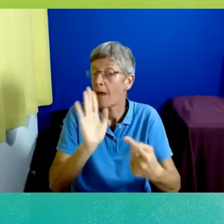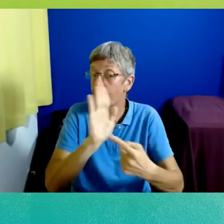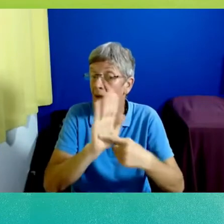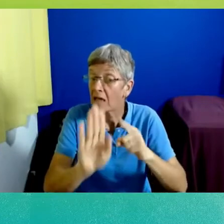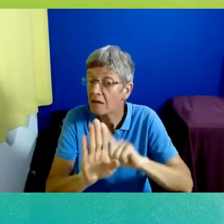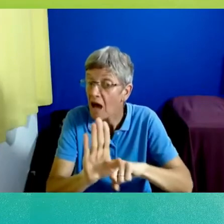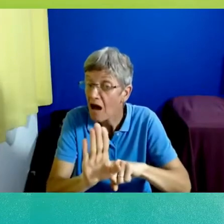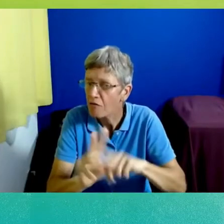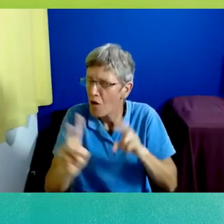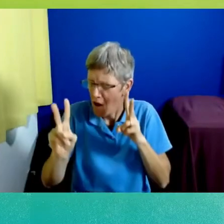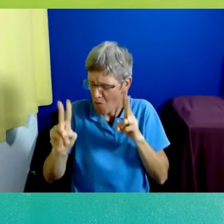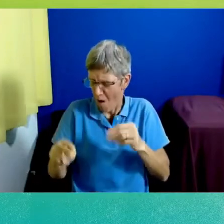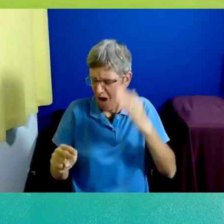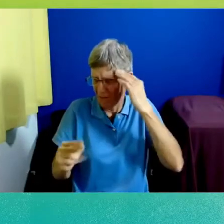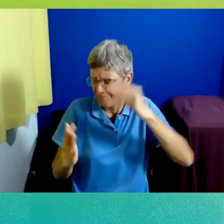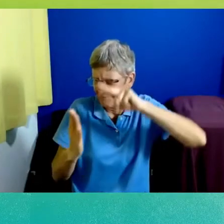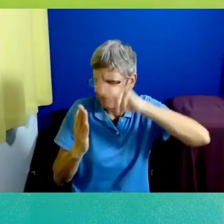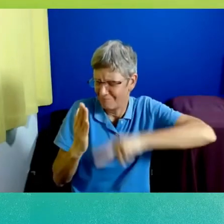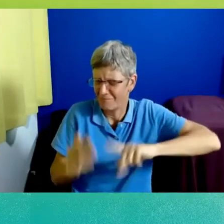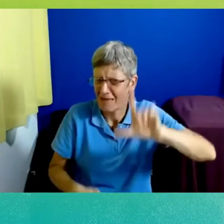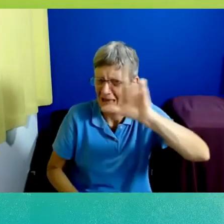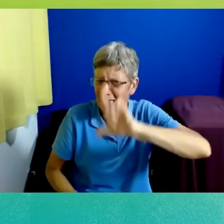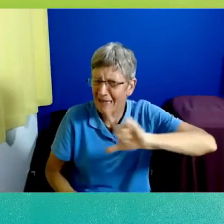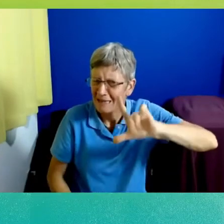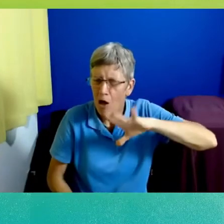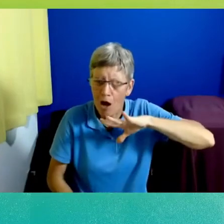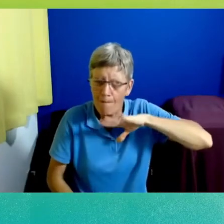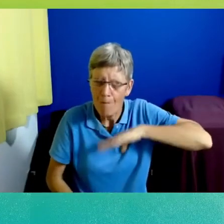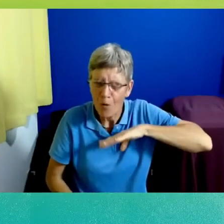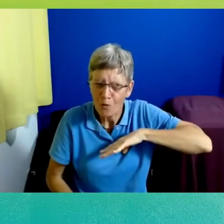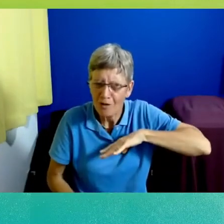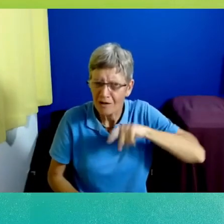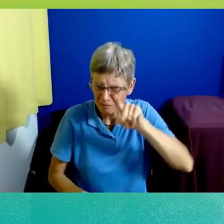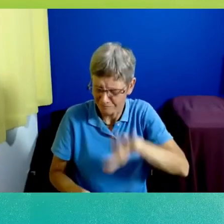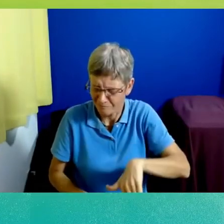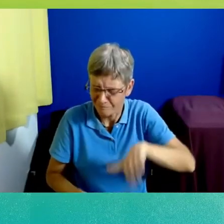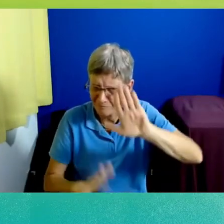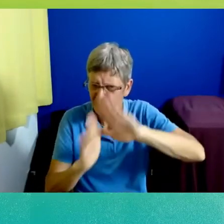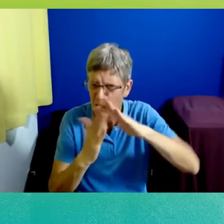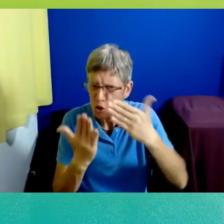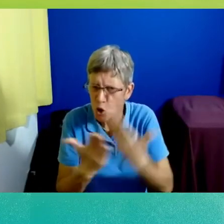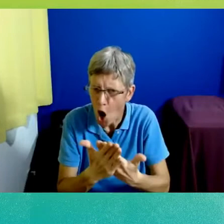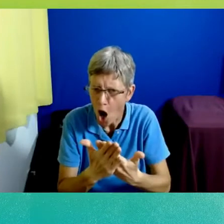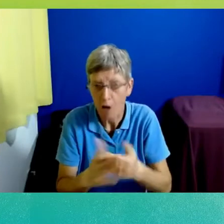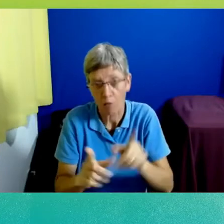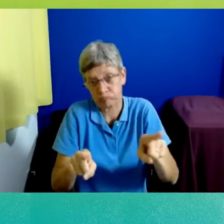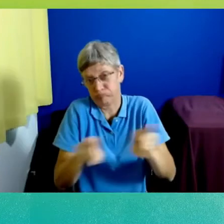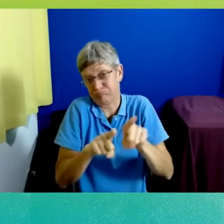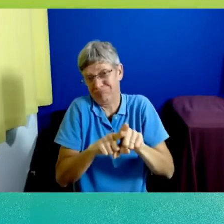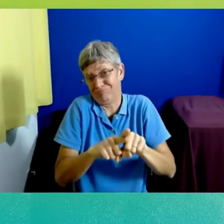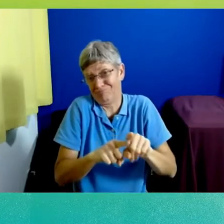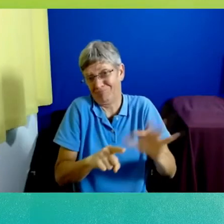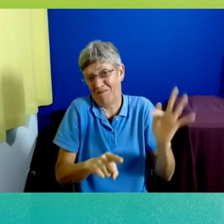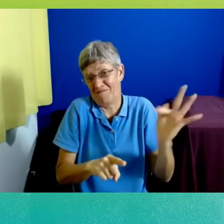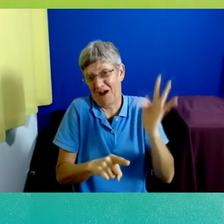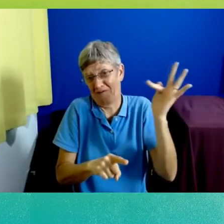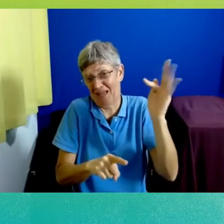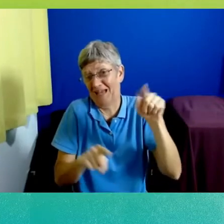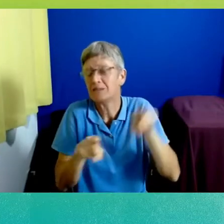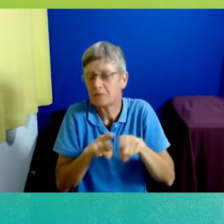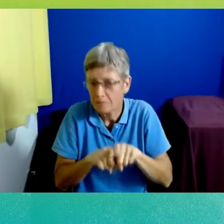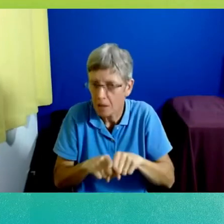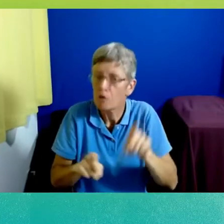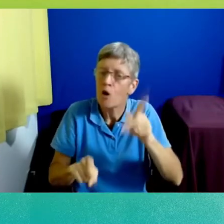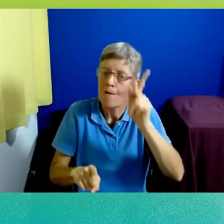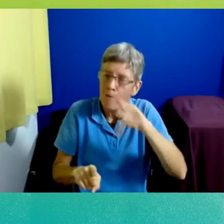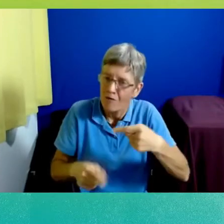que ela vai sentir? Tá? Isso é muito importante. Tá? A metáfora também é muito importante que